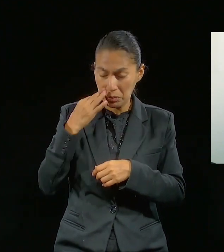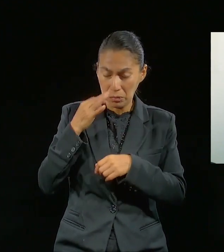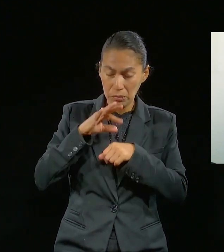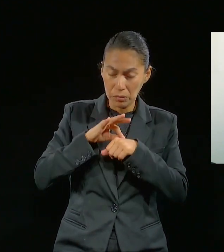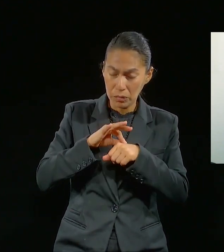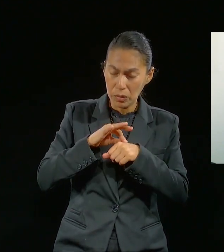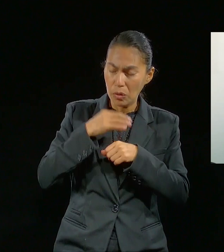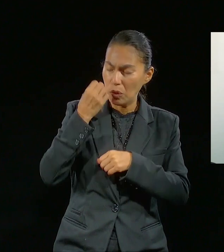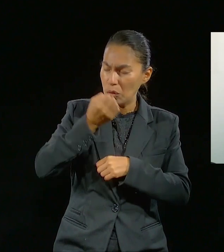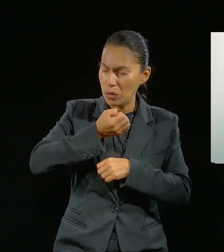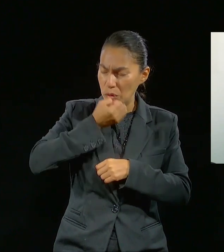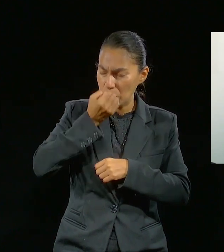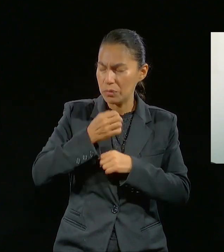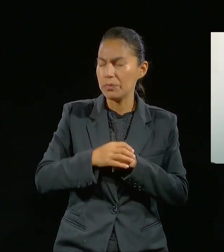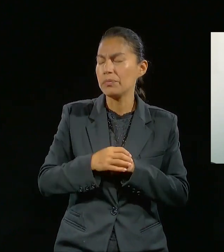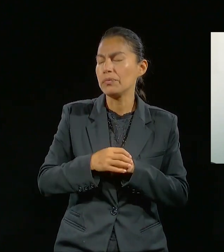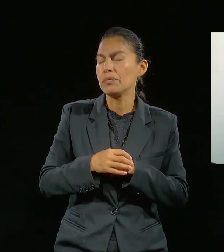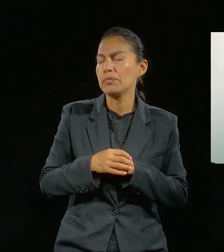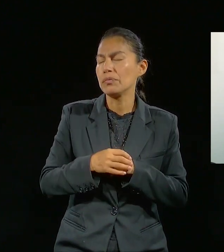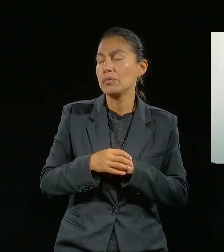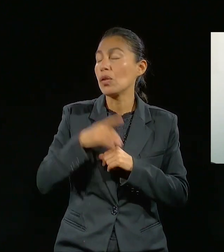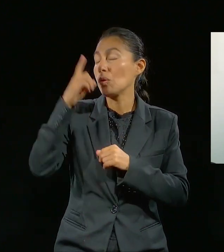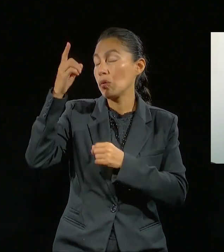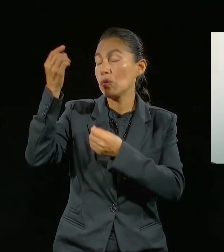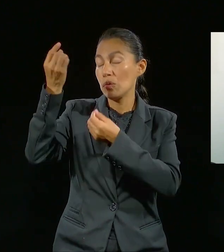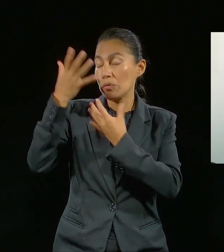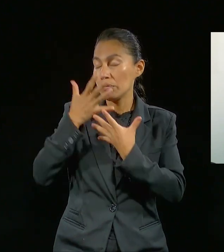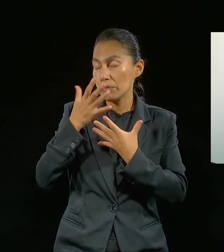poderoso, Señor, que tú nos das.